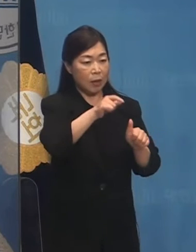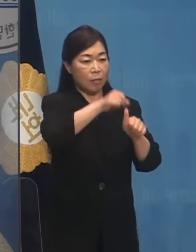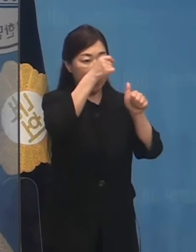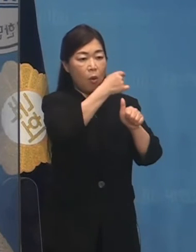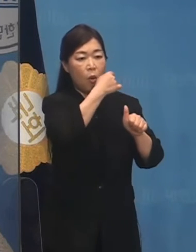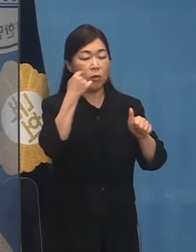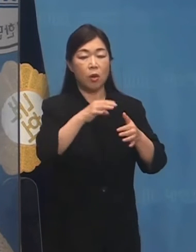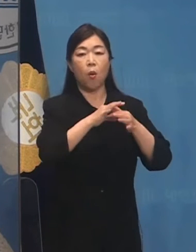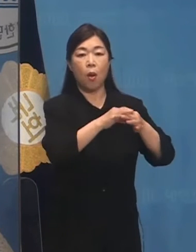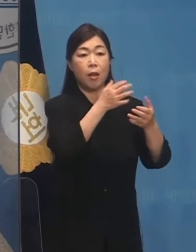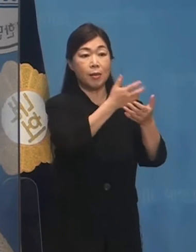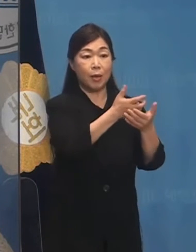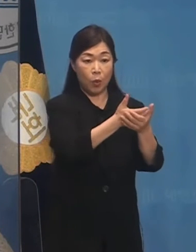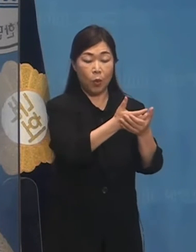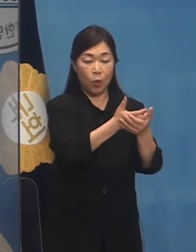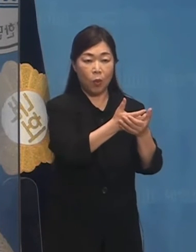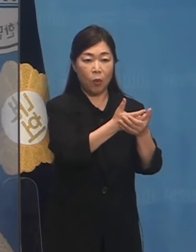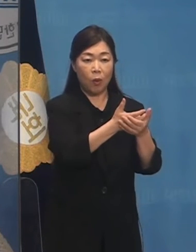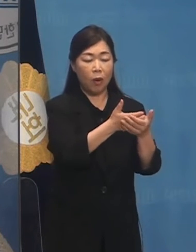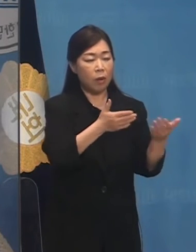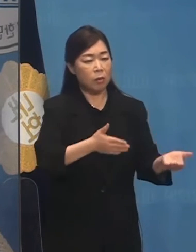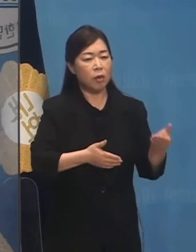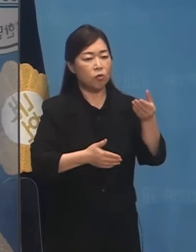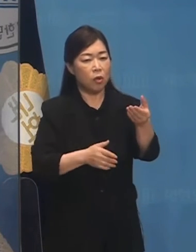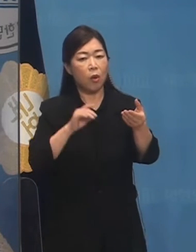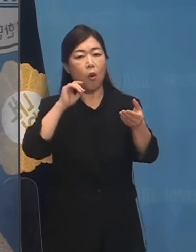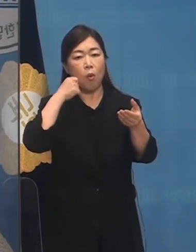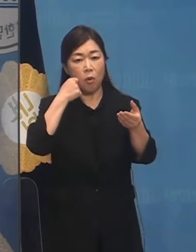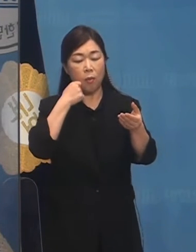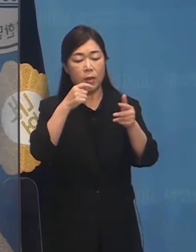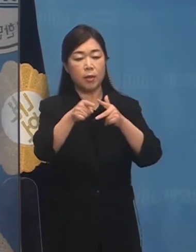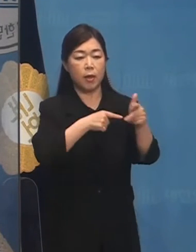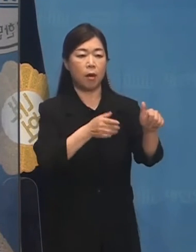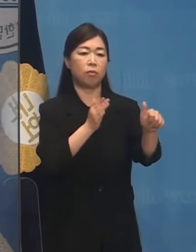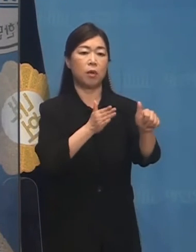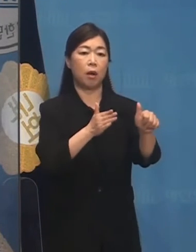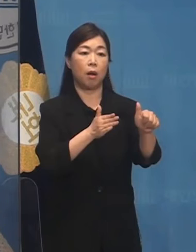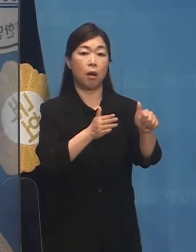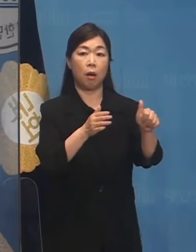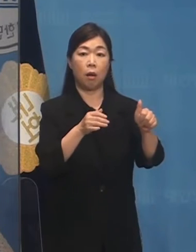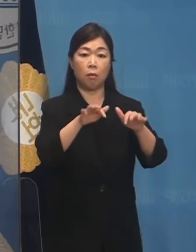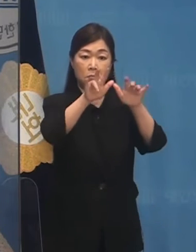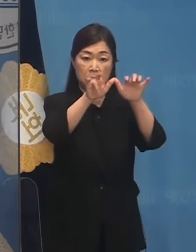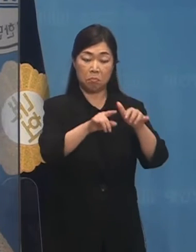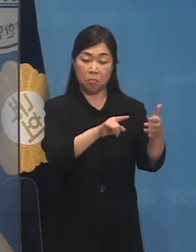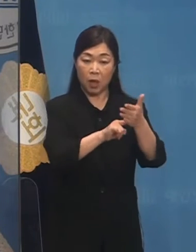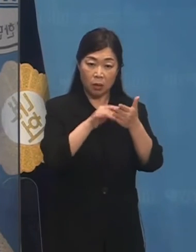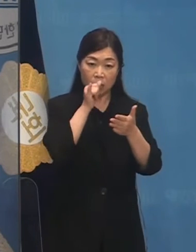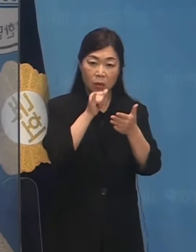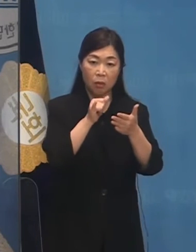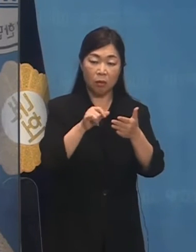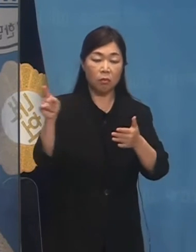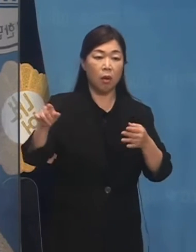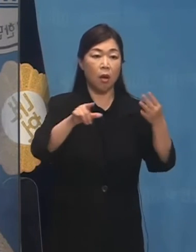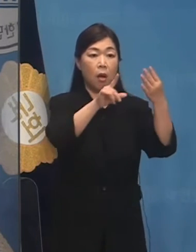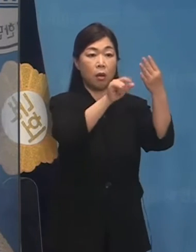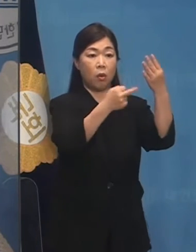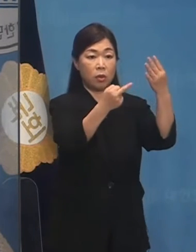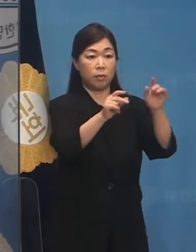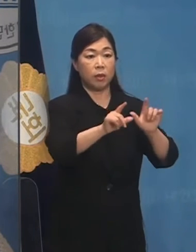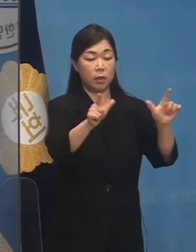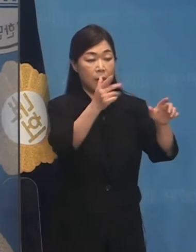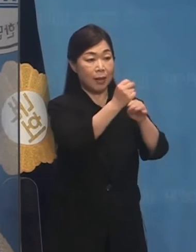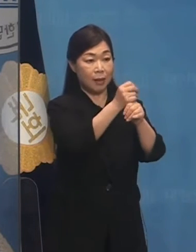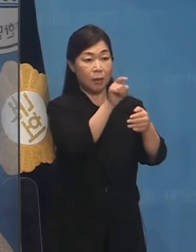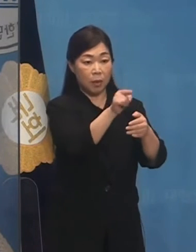인사검증 관련 자료로서 제출하기 어려움을 양해해 주시기 바랍니다. 위에 지금 4월 12일로